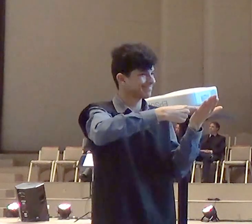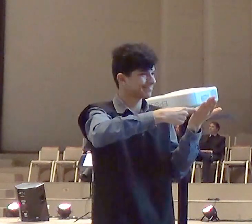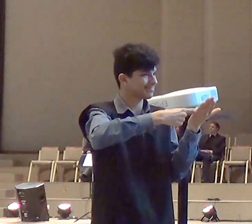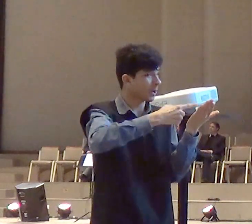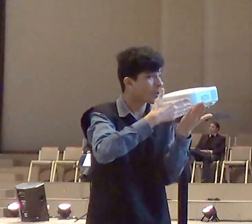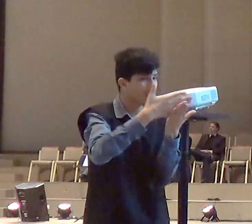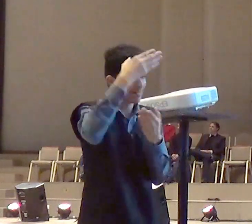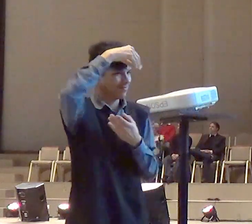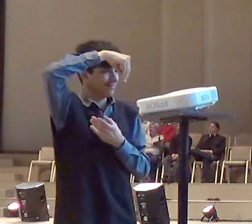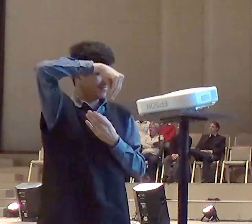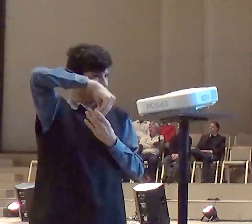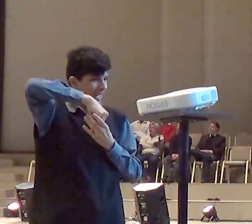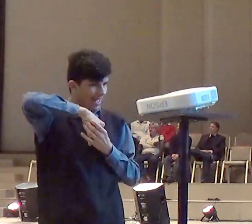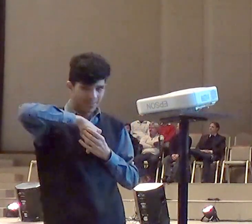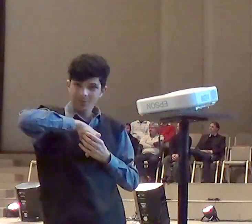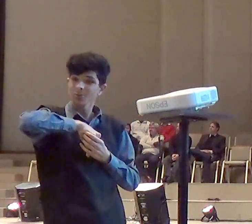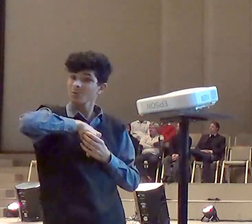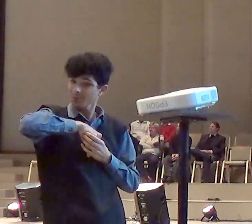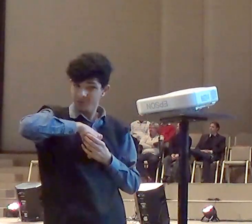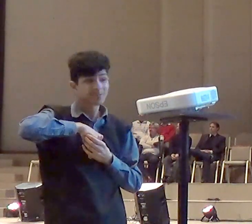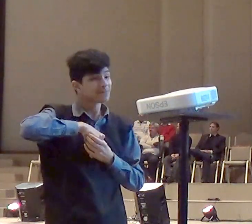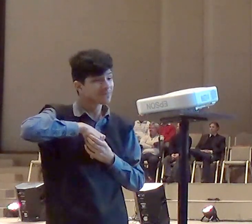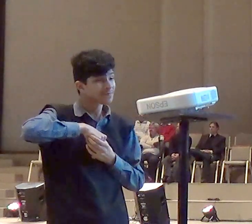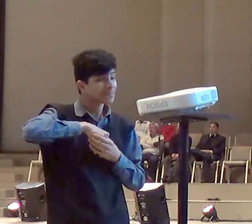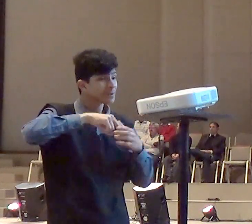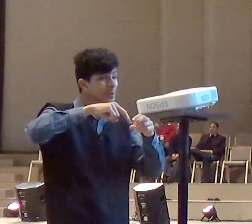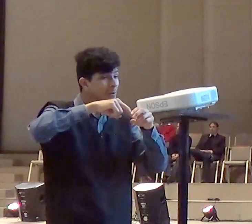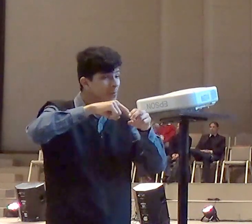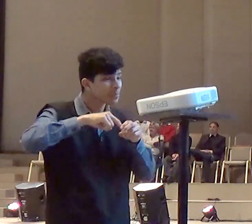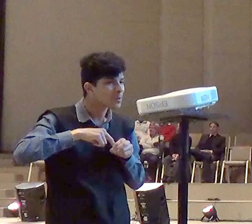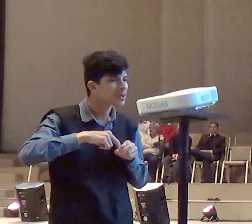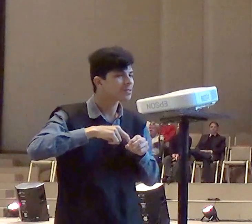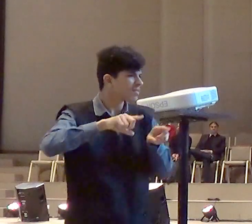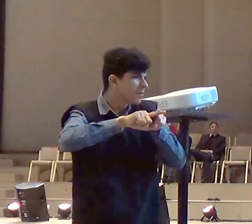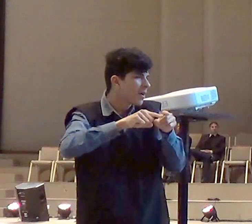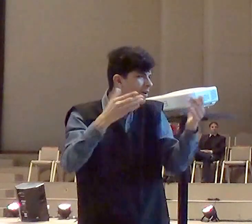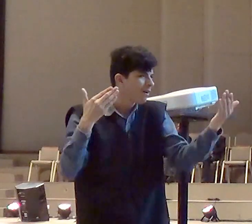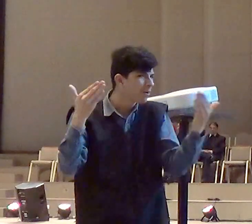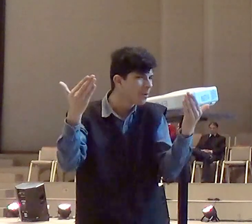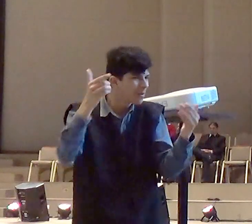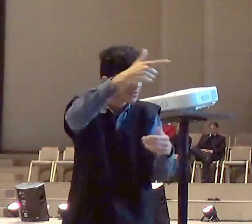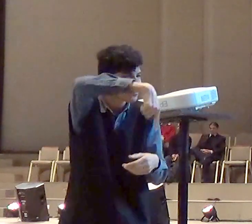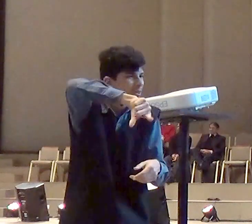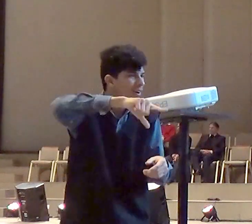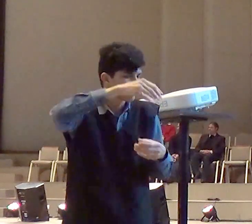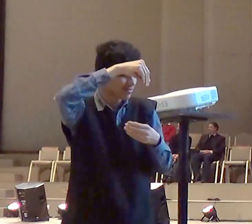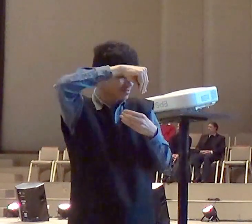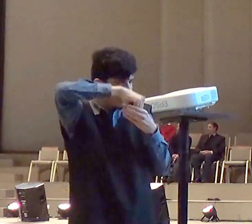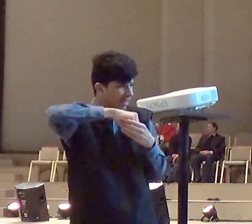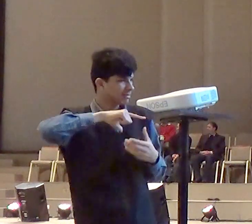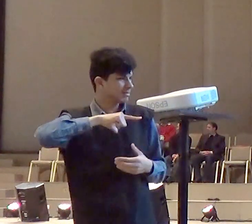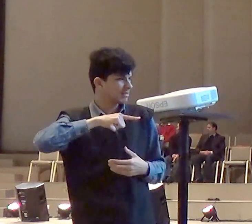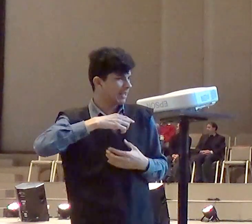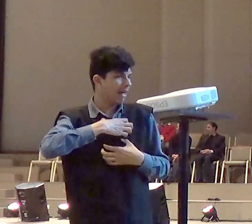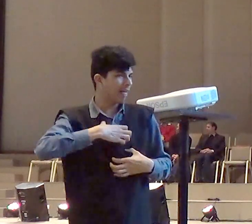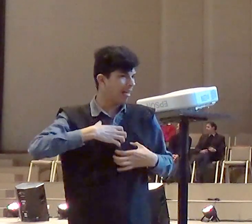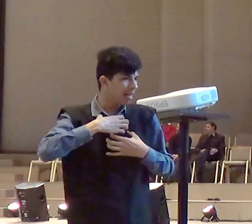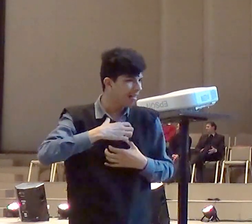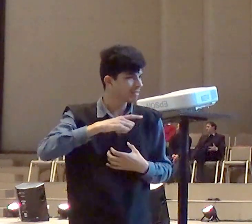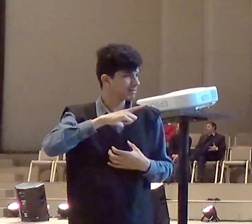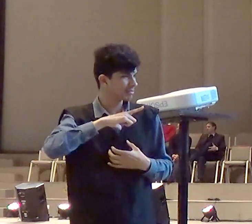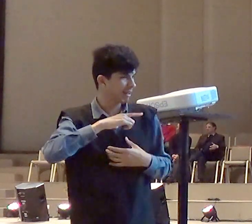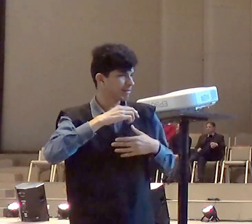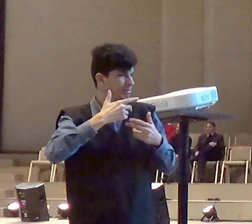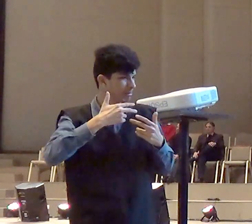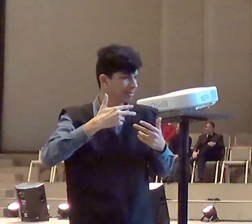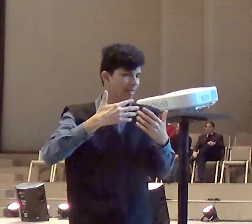né porque as dores do nosso coração ela sai na nossa